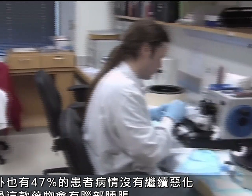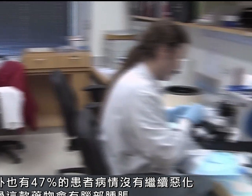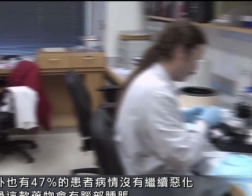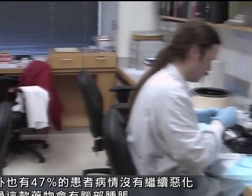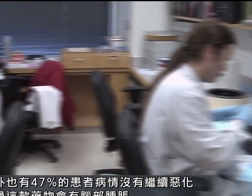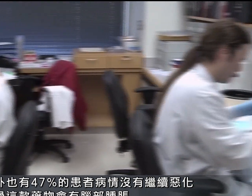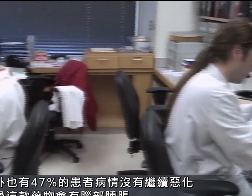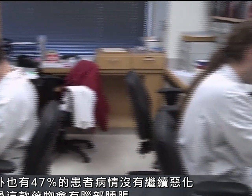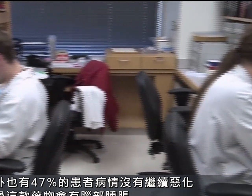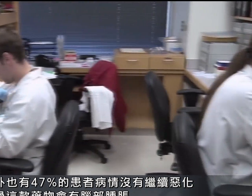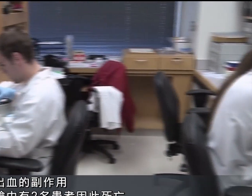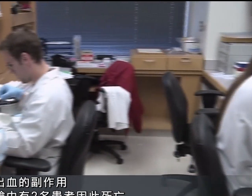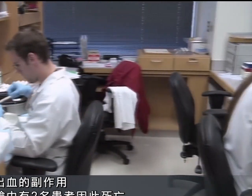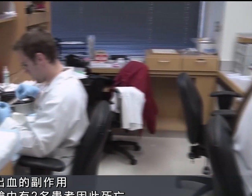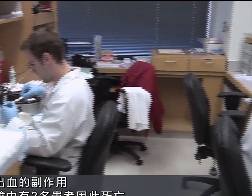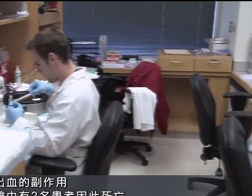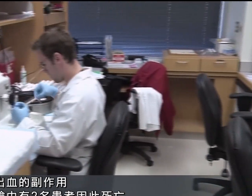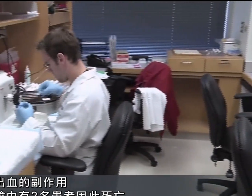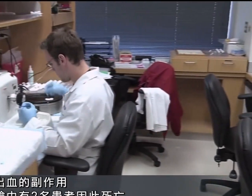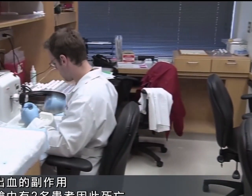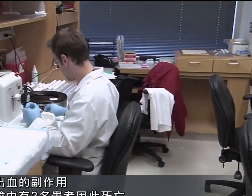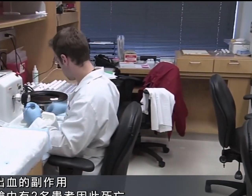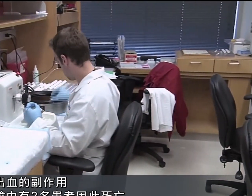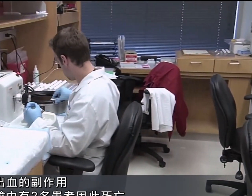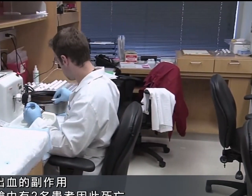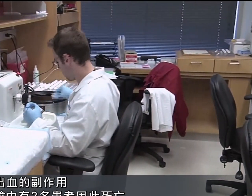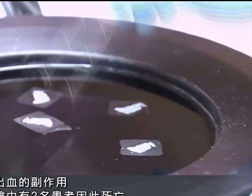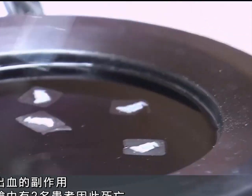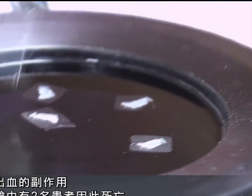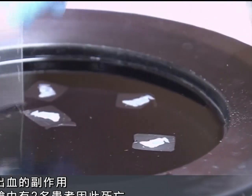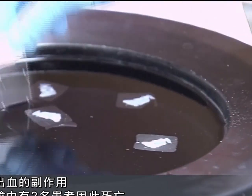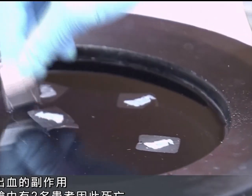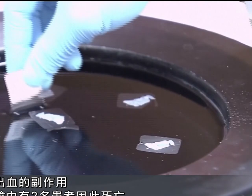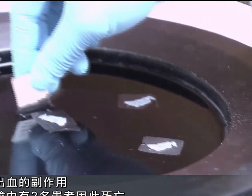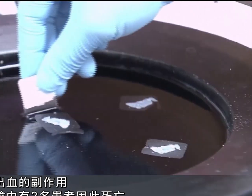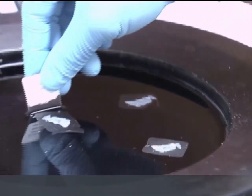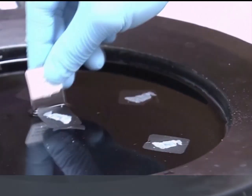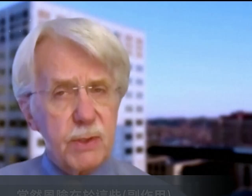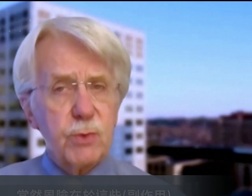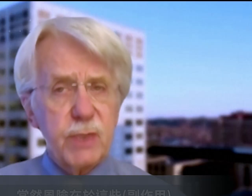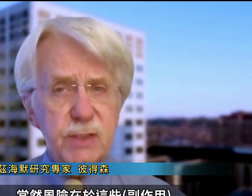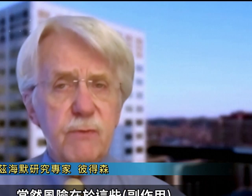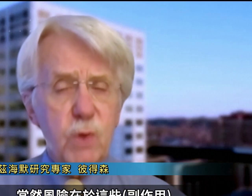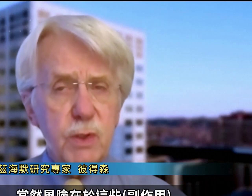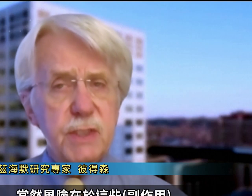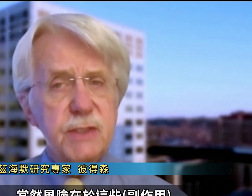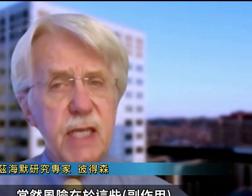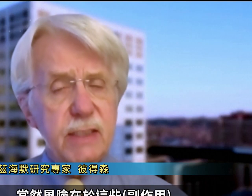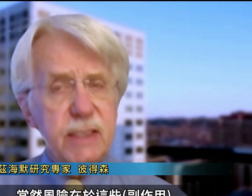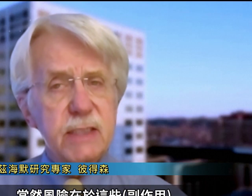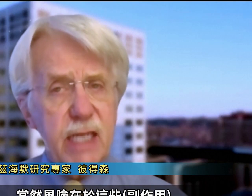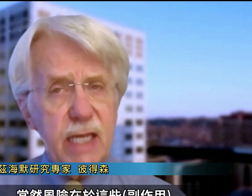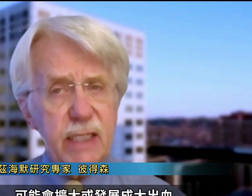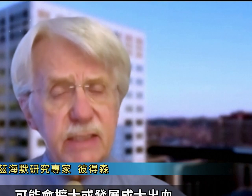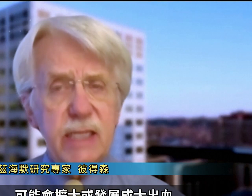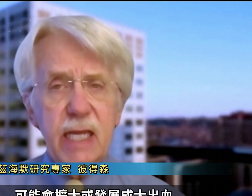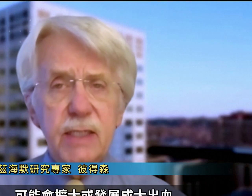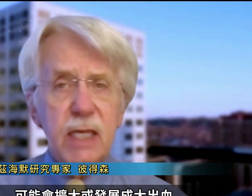有脑部肿胀或出血的副作用，实验中有2名患者因此死亡。 But the risk, of course, is that these can extend.